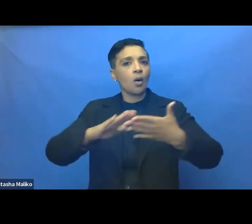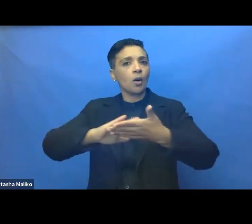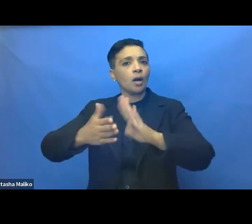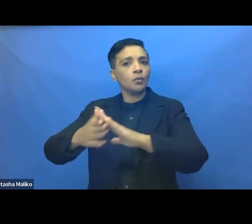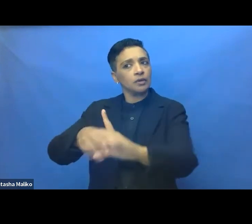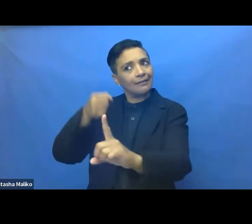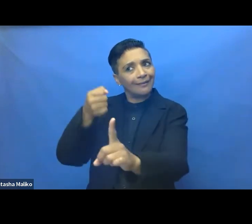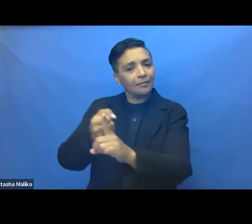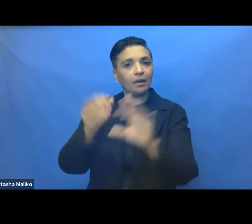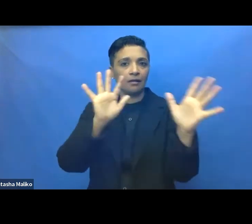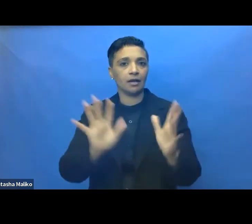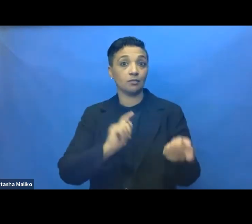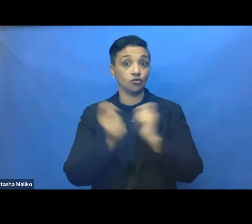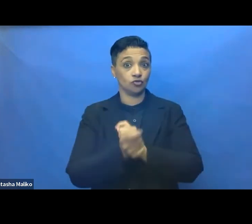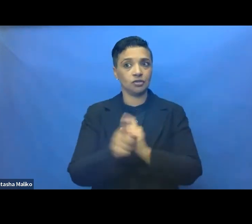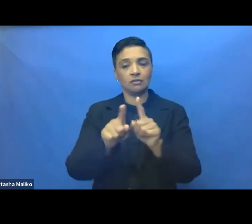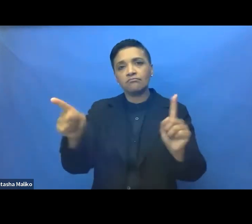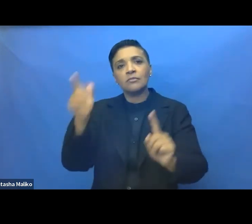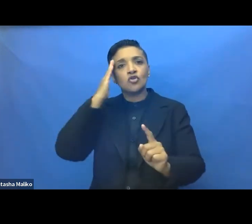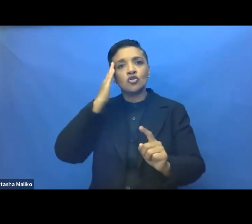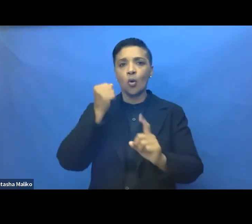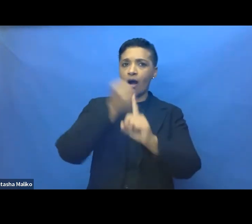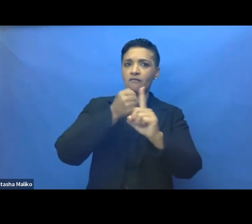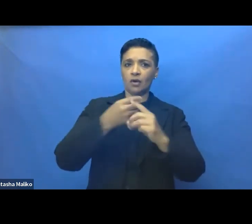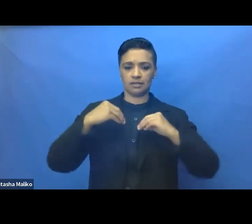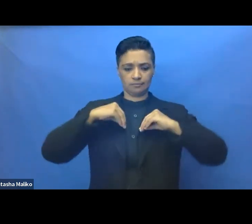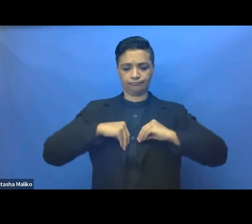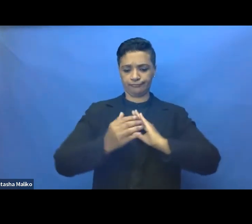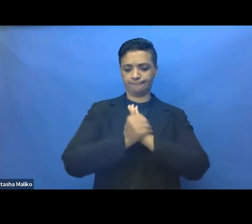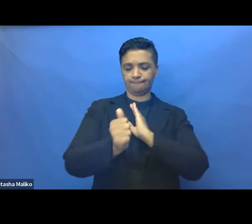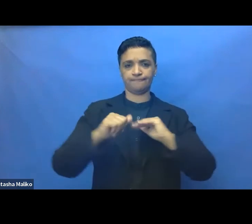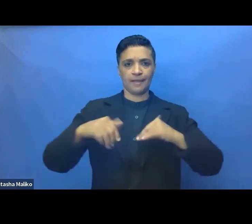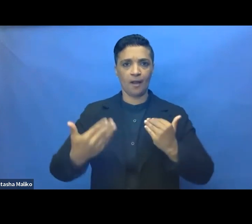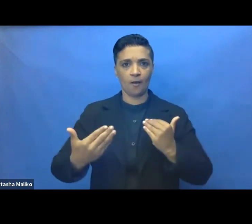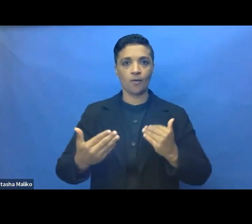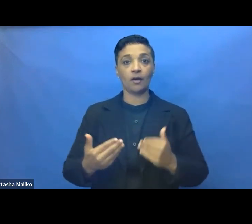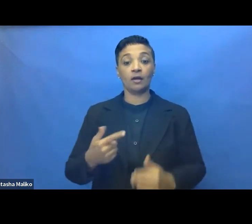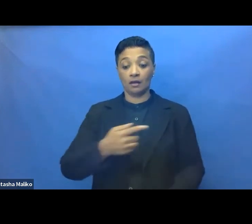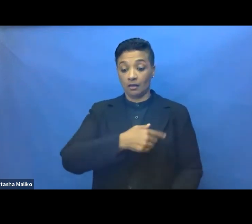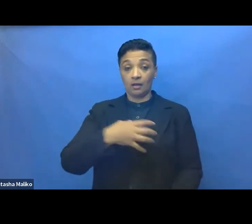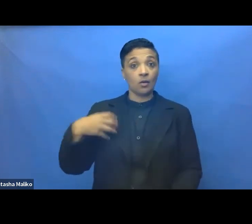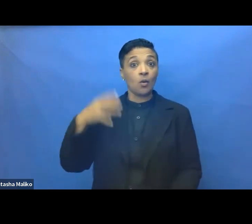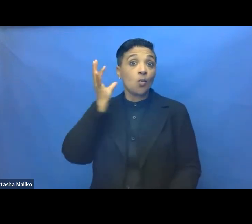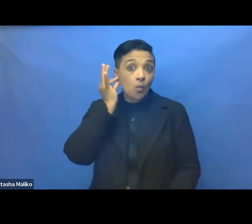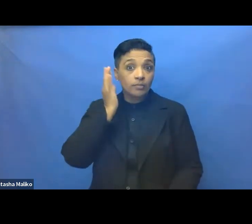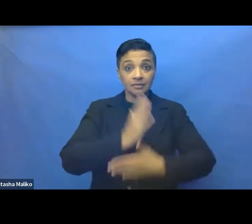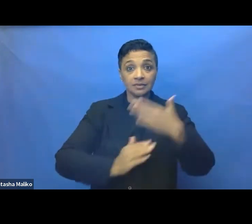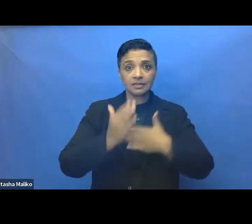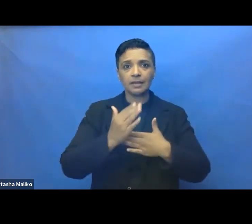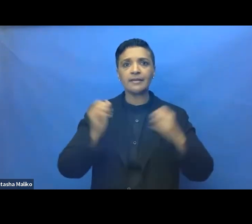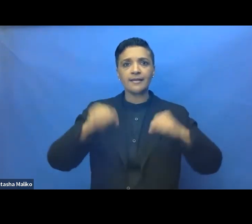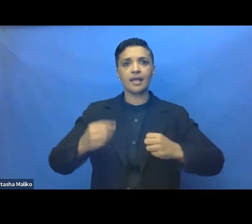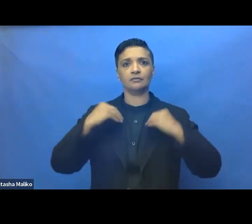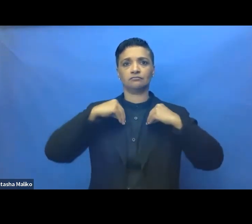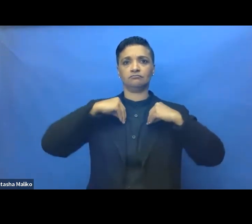y compris les femmes handicapées, pour enrichir leur perspective et leur compréhension du